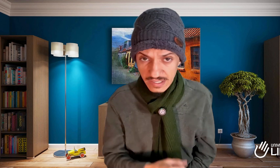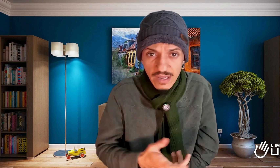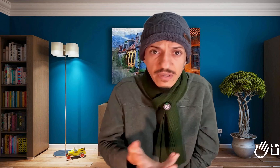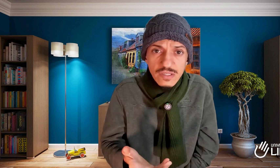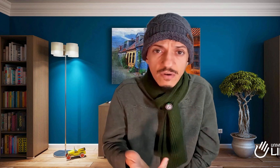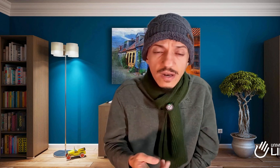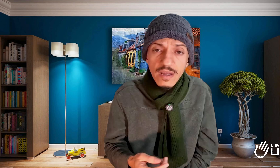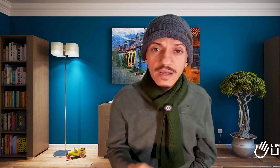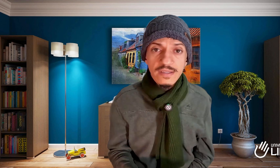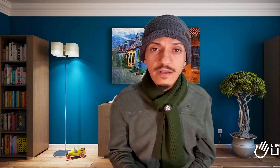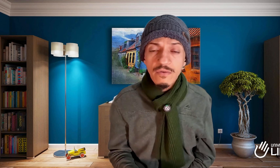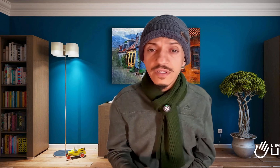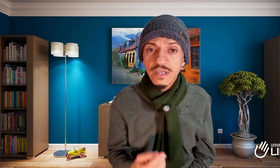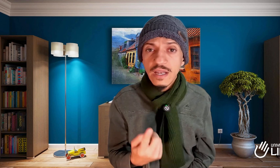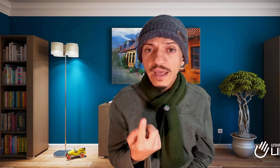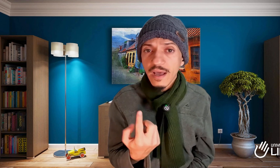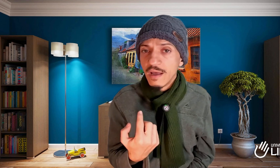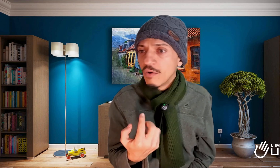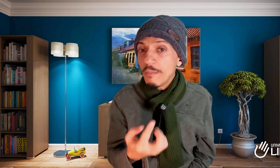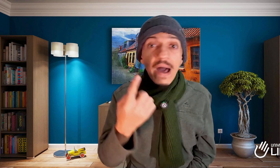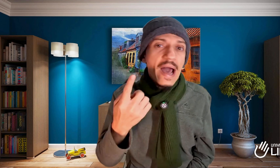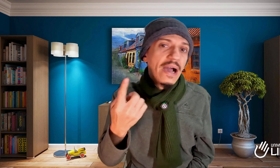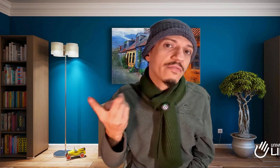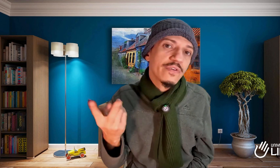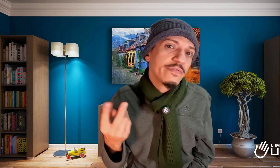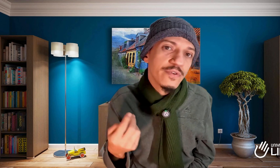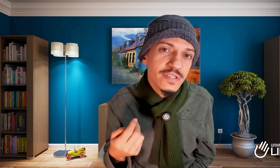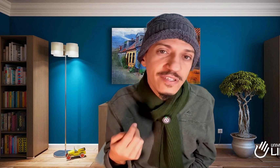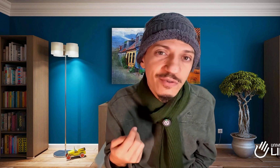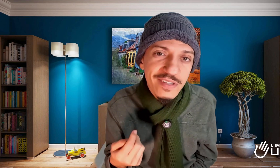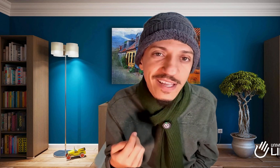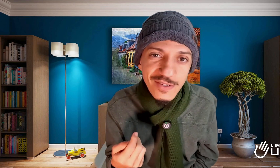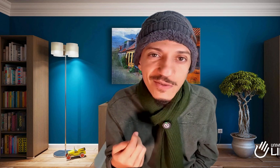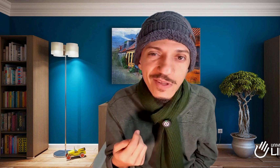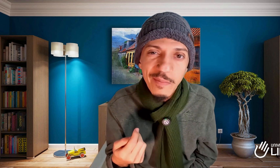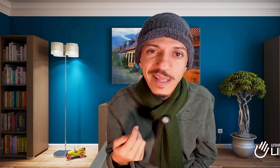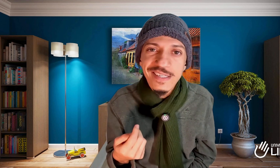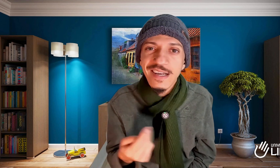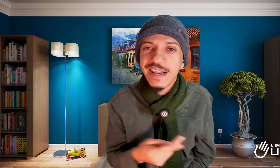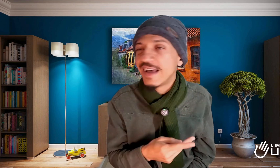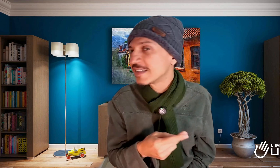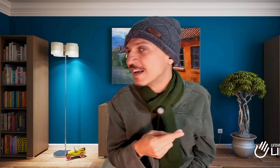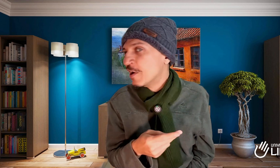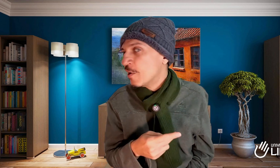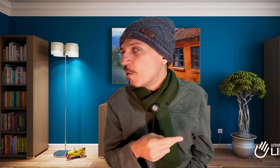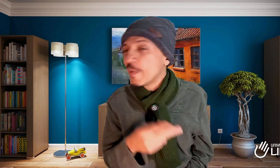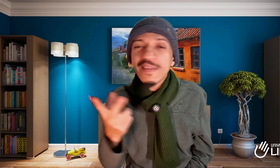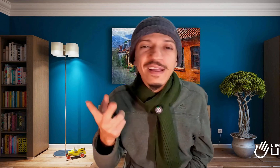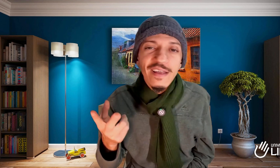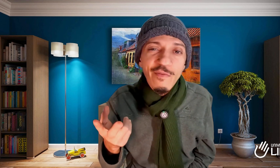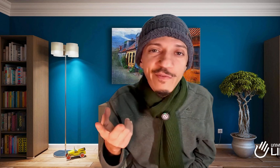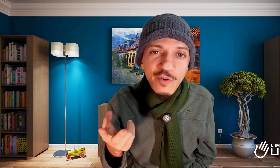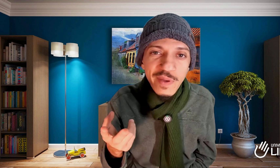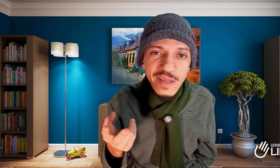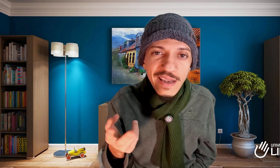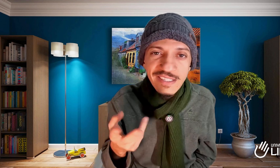da escola sem conseguir ler um parágrafo que fosse de um texto totalmente em inglês, ou entender um filme